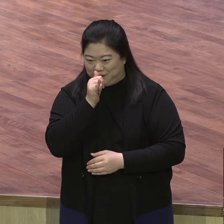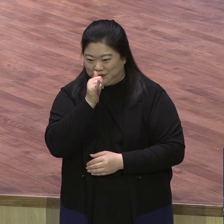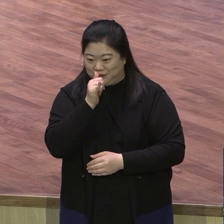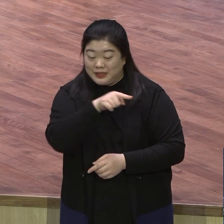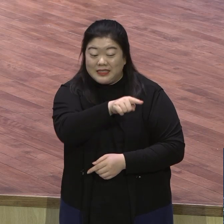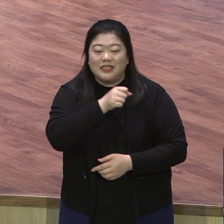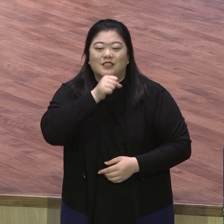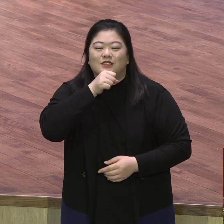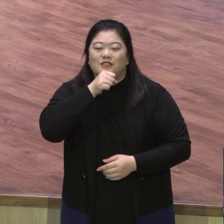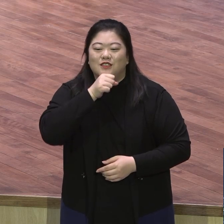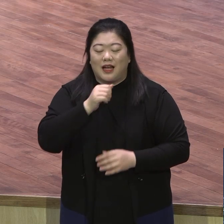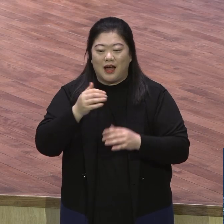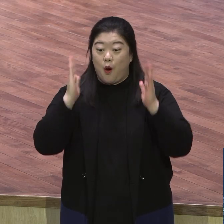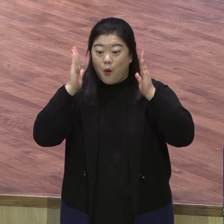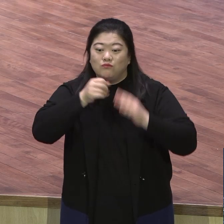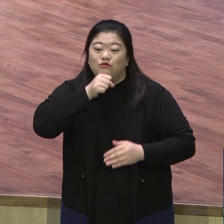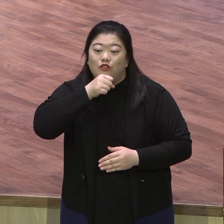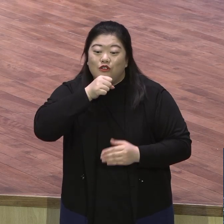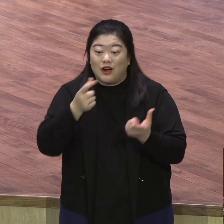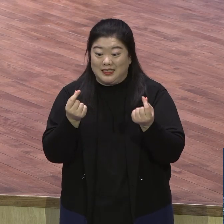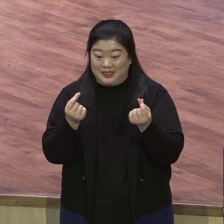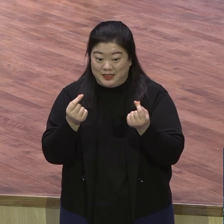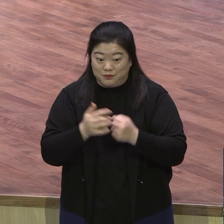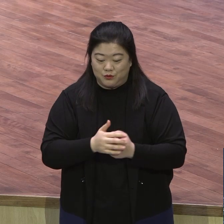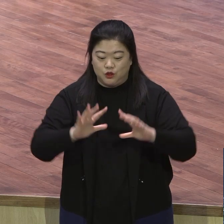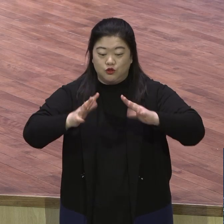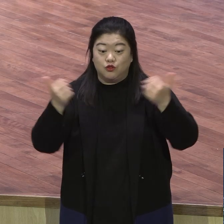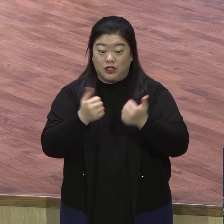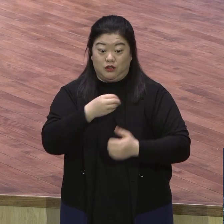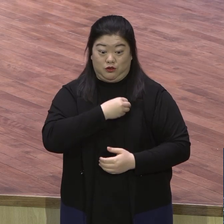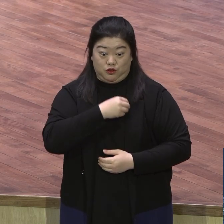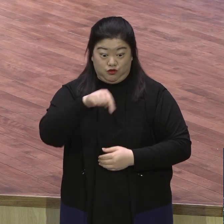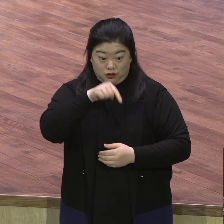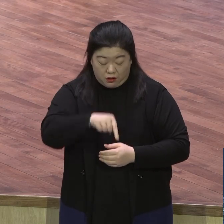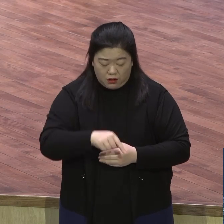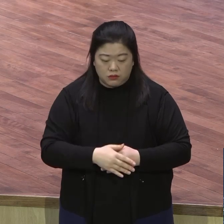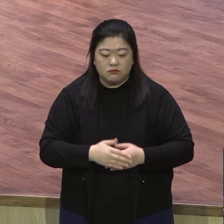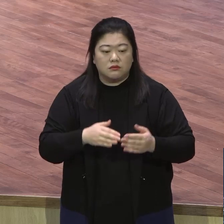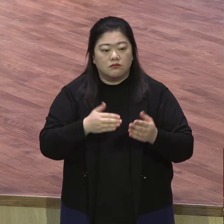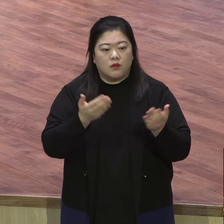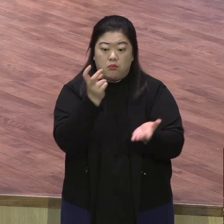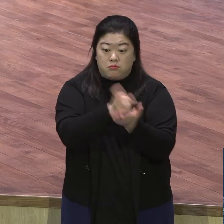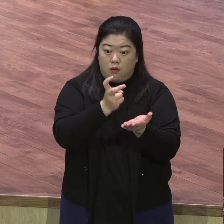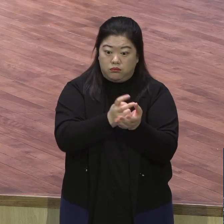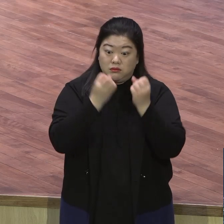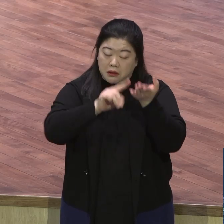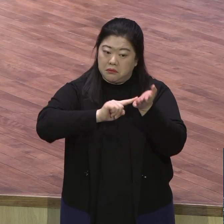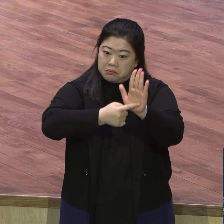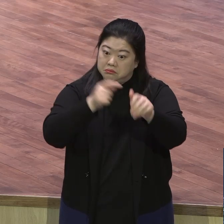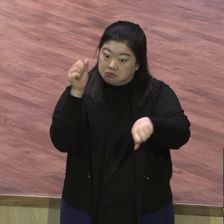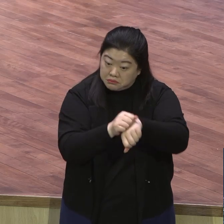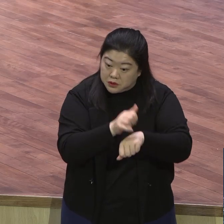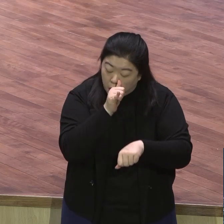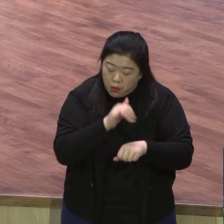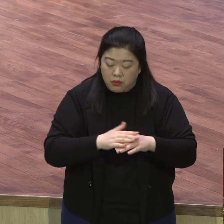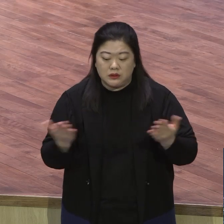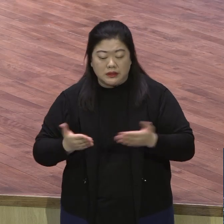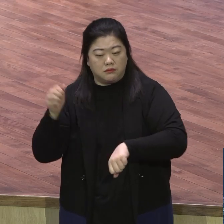국회의원들 성적표 국회의원들 중에는 정책을 잘 그렇게 제시를 하고 또 일을 잘하는